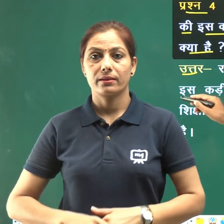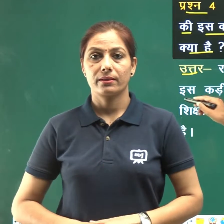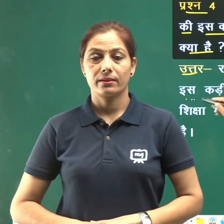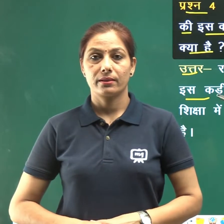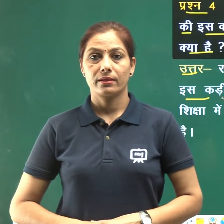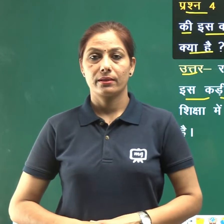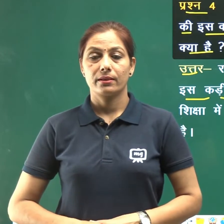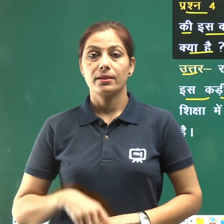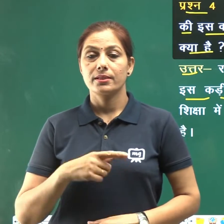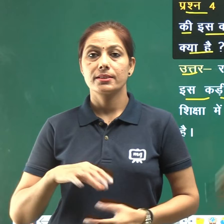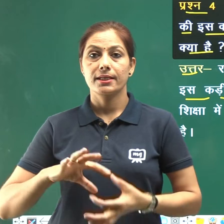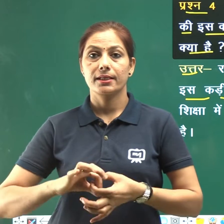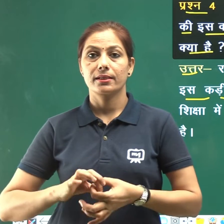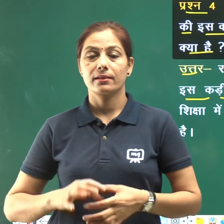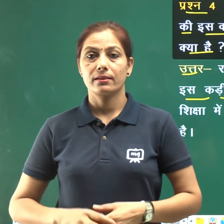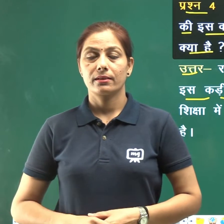इस कड़ी की